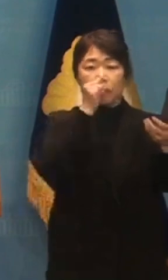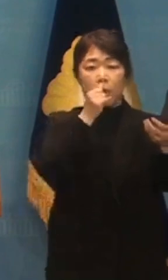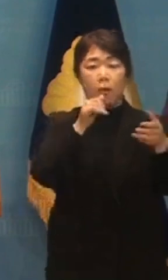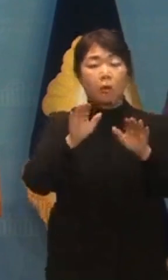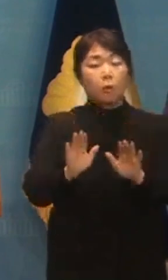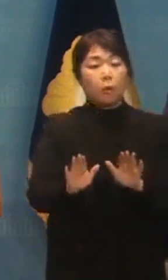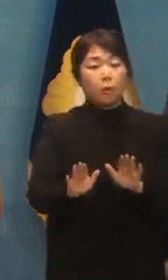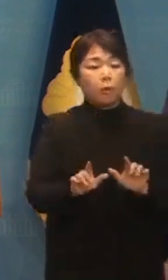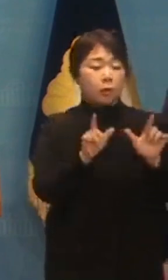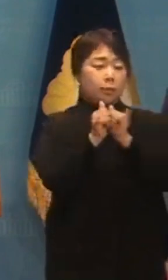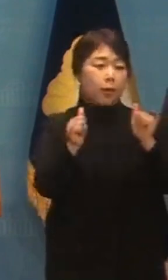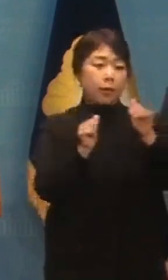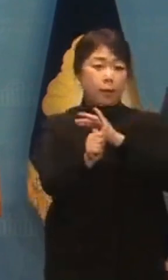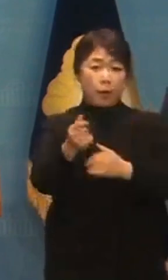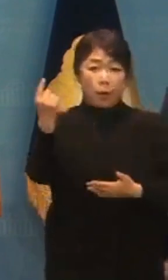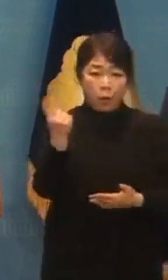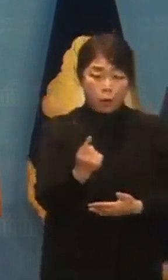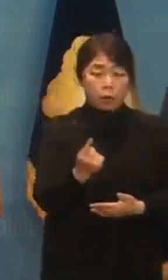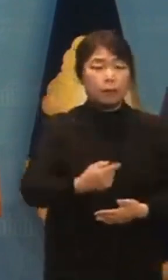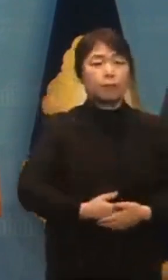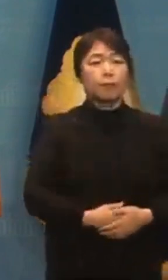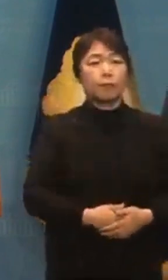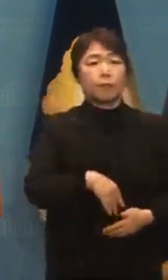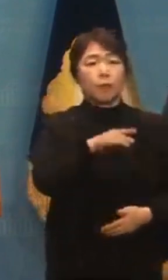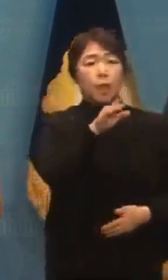시민대표로 올라오신 분들은